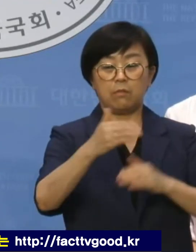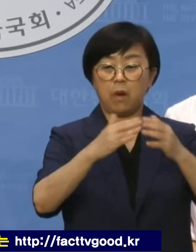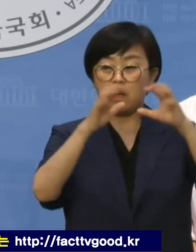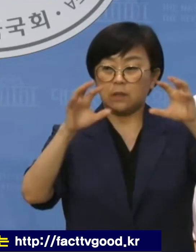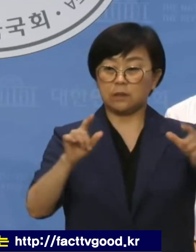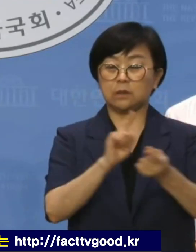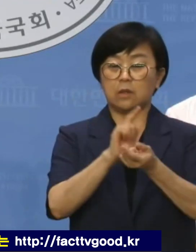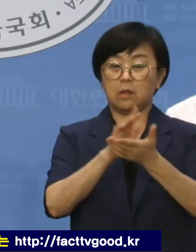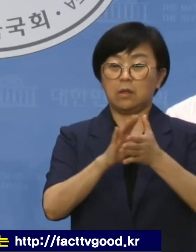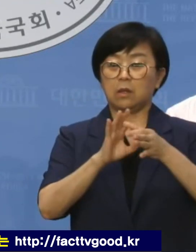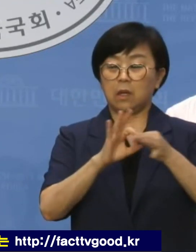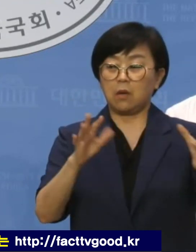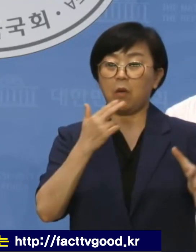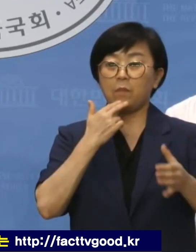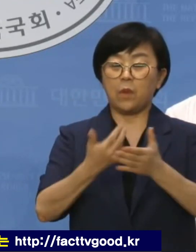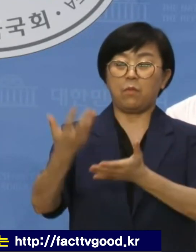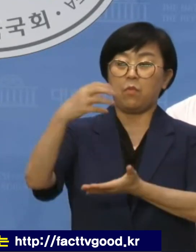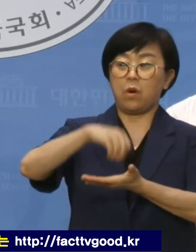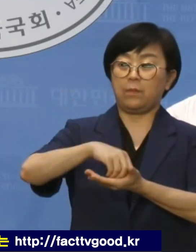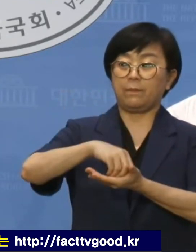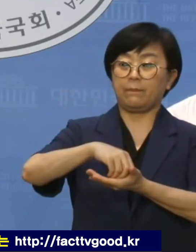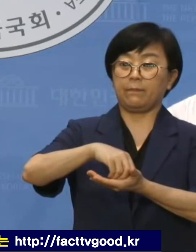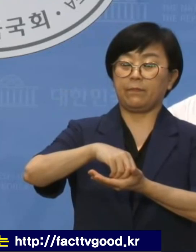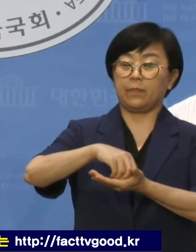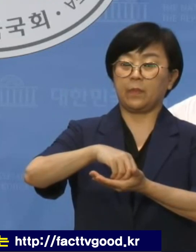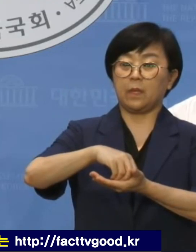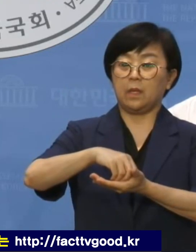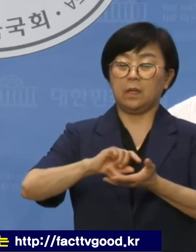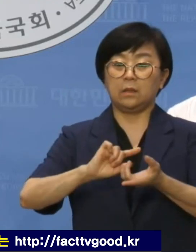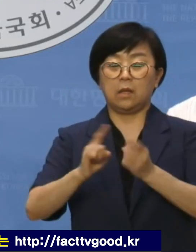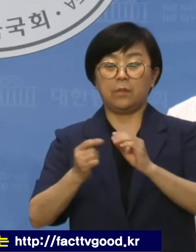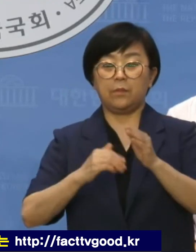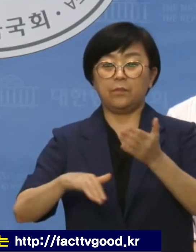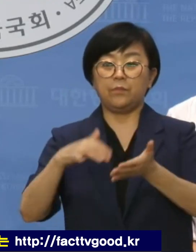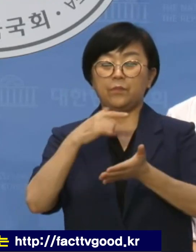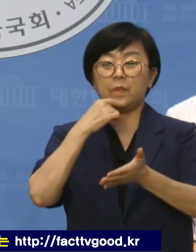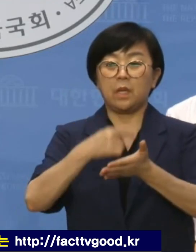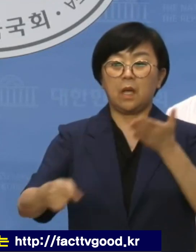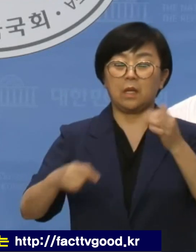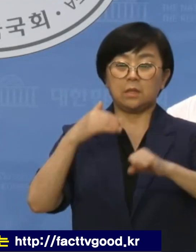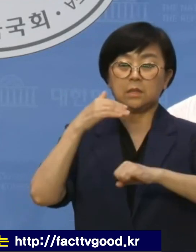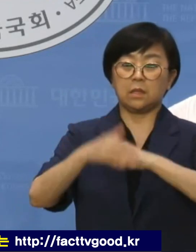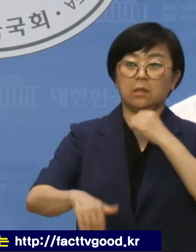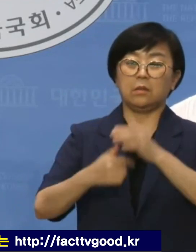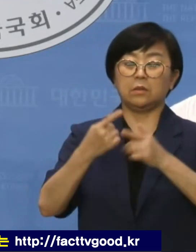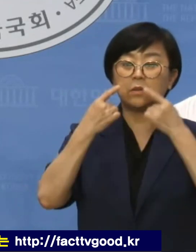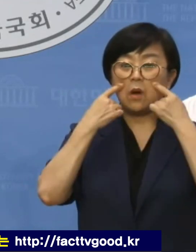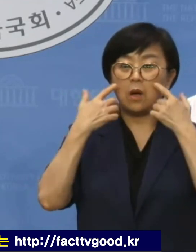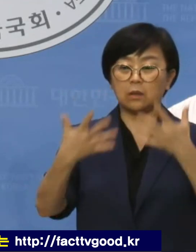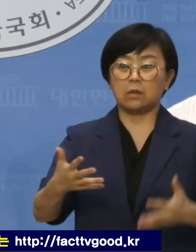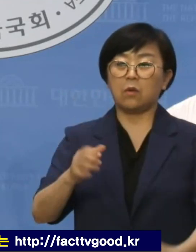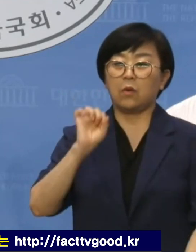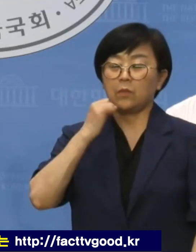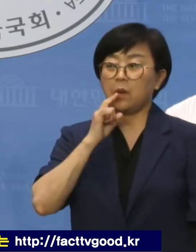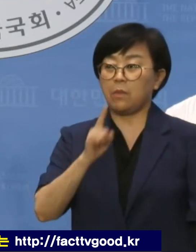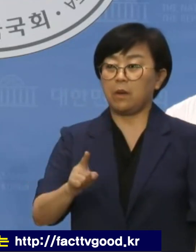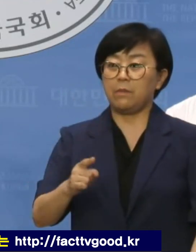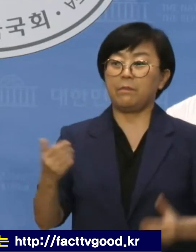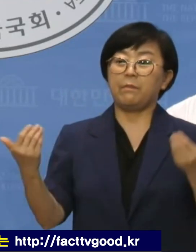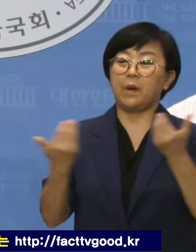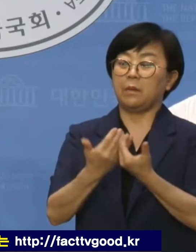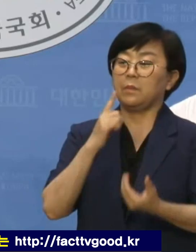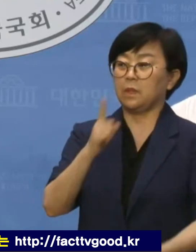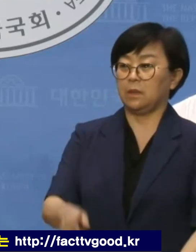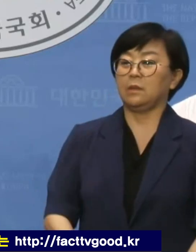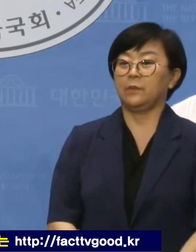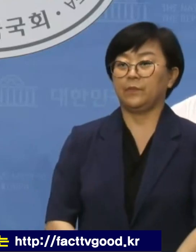노선과 직접 관계가 없는 마을까지 포함해서 대한 노선의 피해를 산정하는 경기도의 방식은 정확하다고 보기 어렵다라고 반박했다고